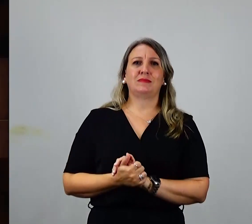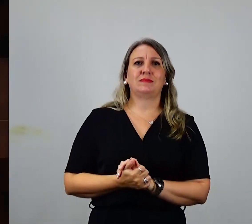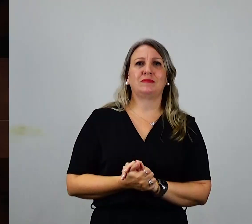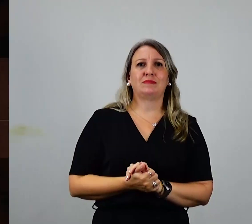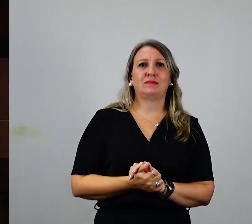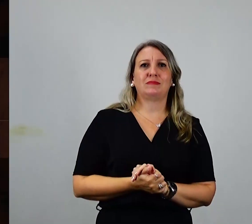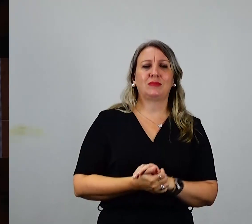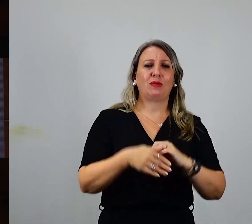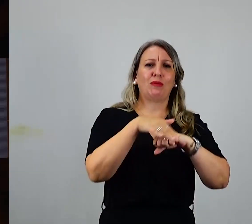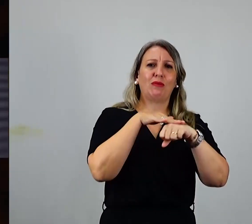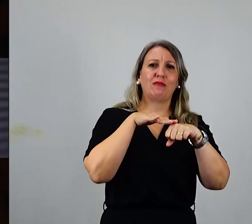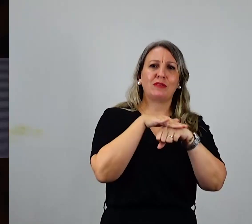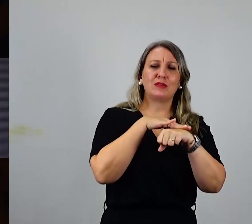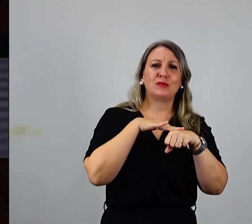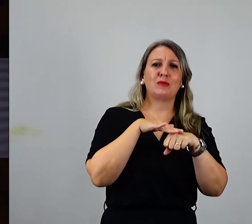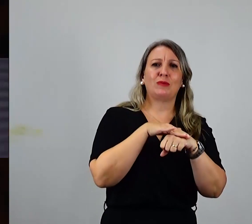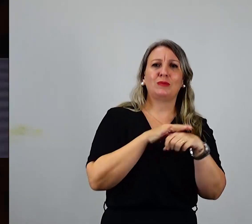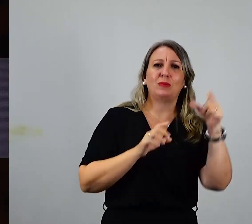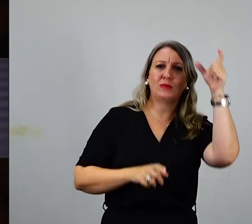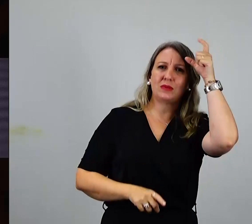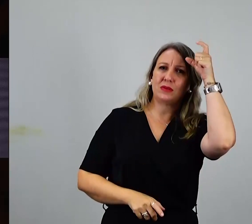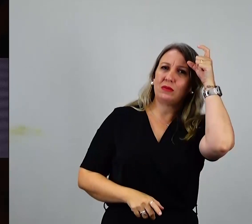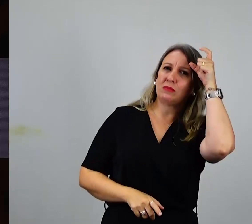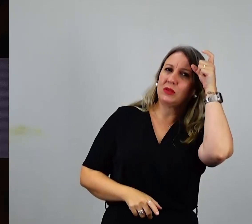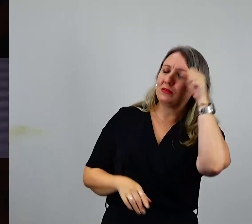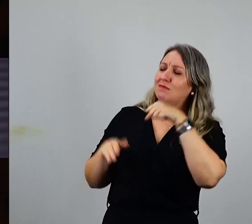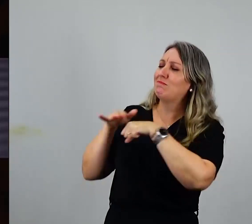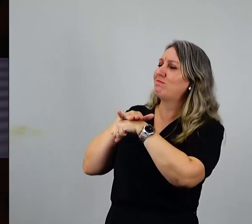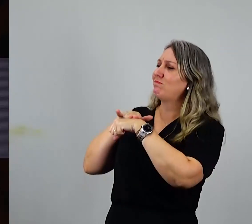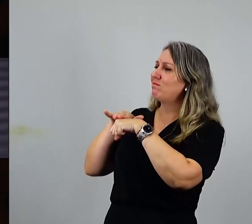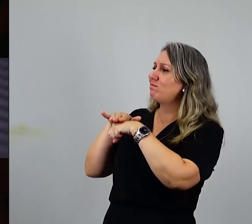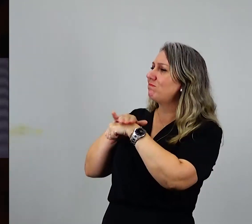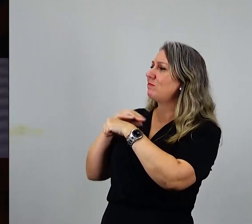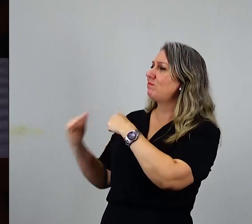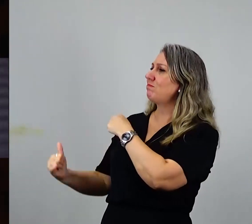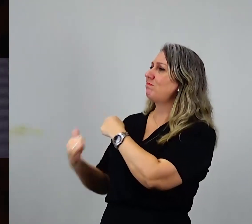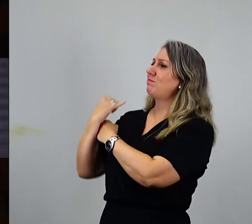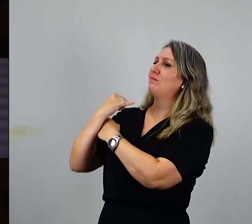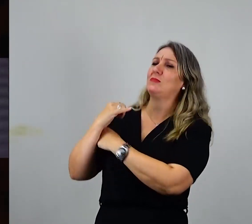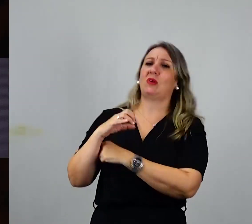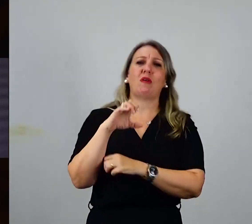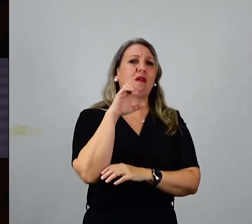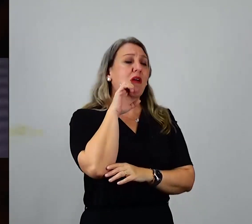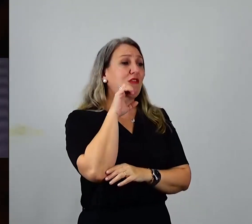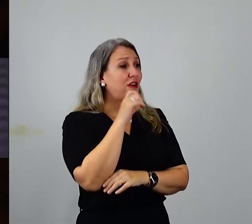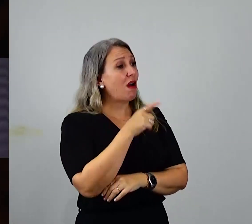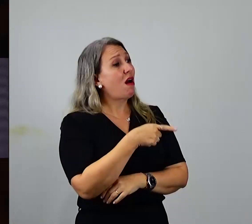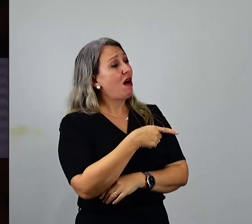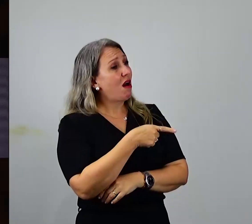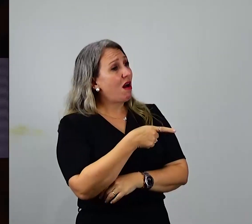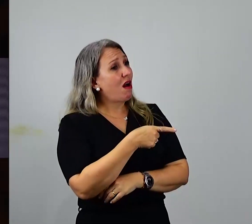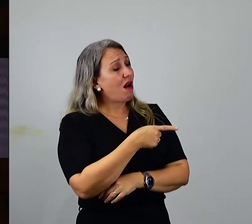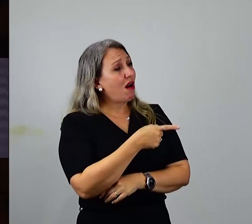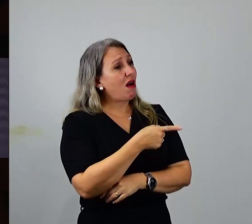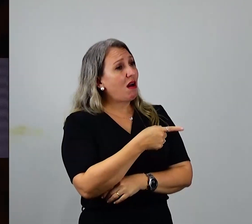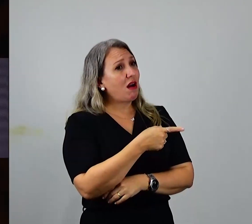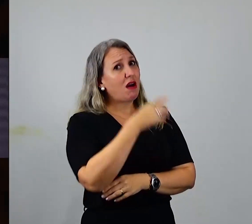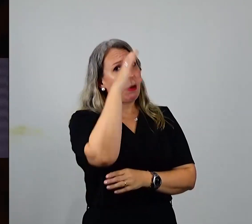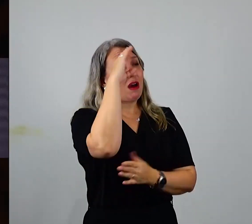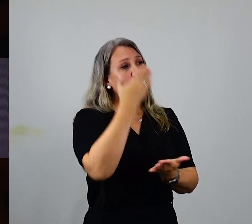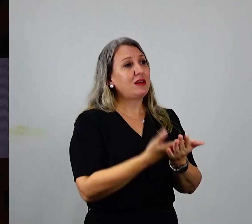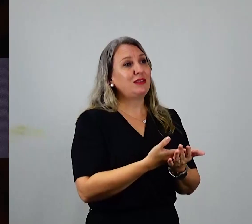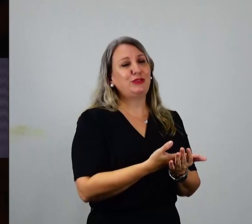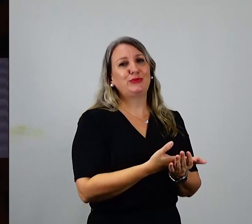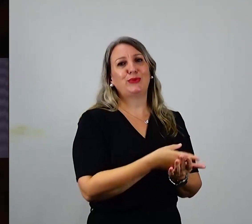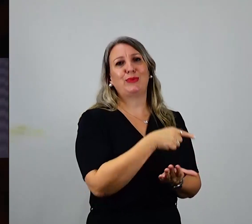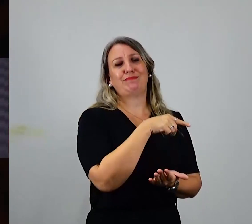não, é que se vocês comerem dessa árvore, vocês vão ser